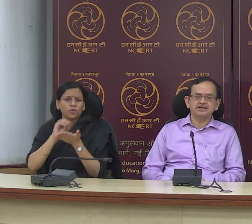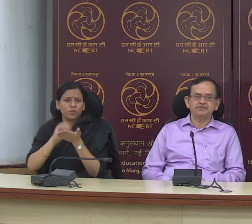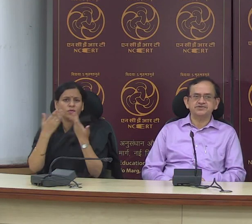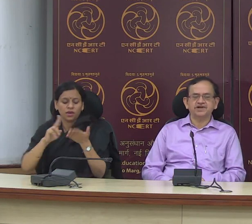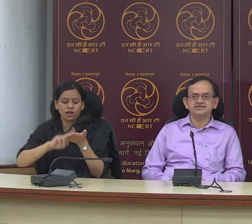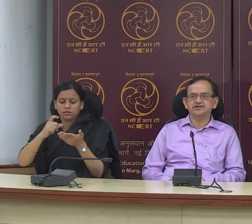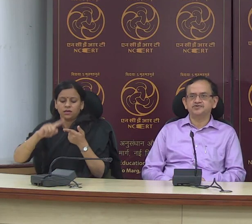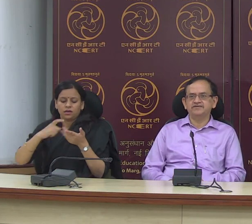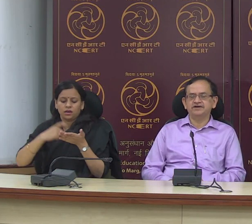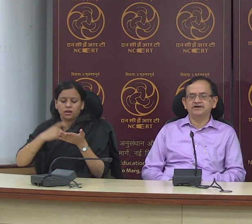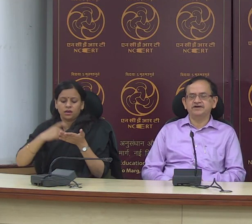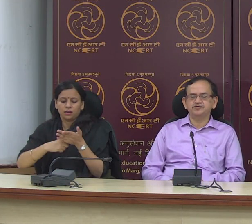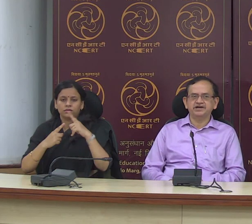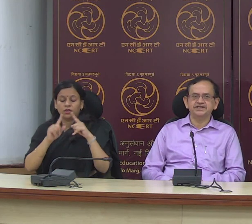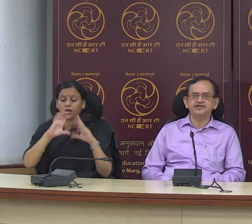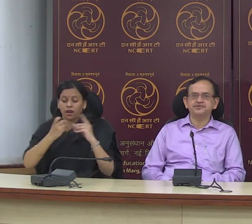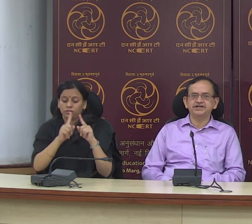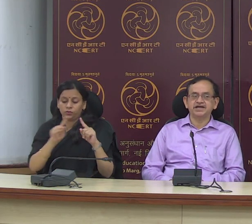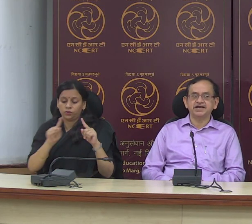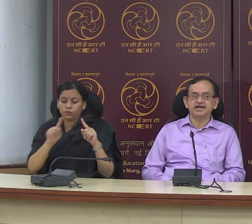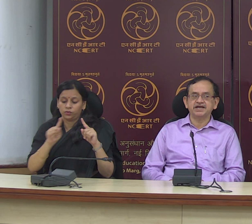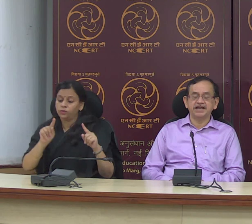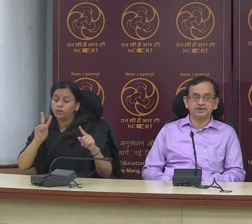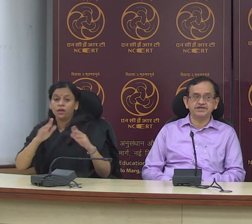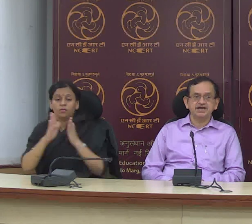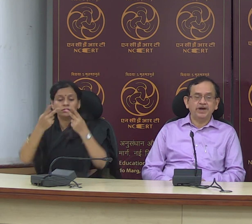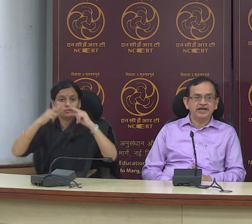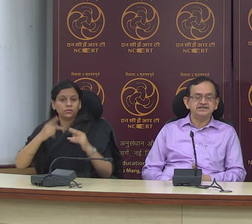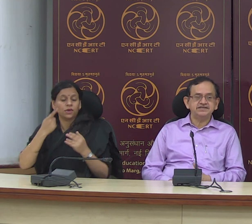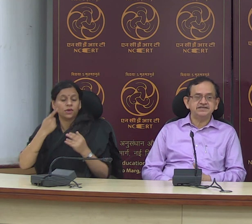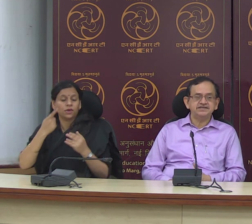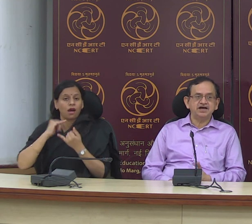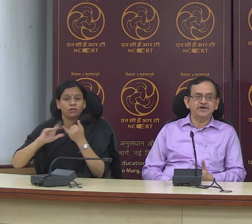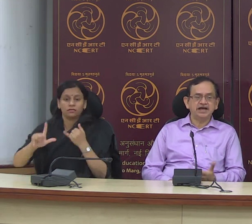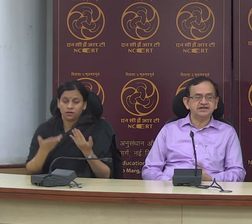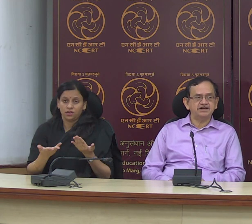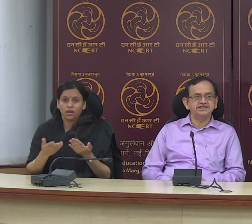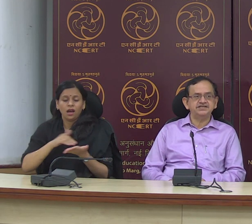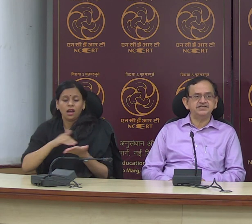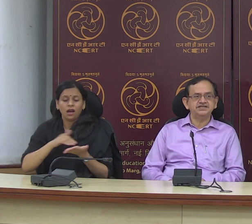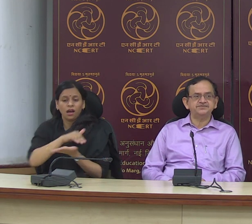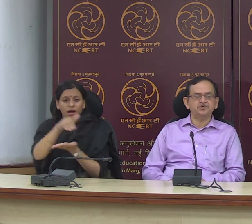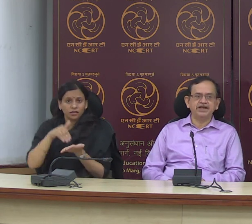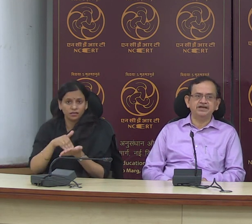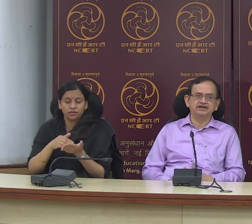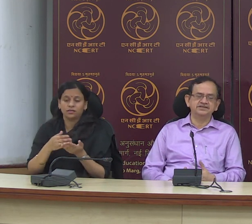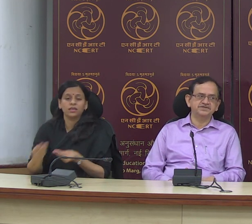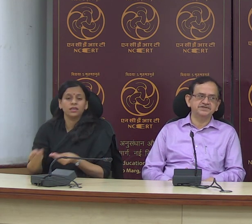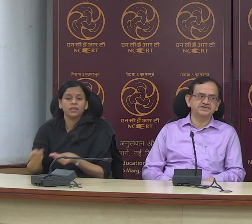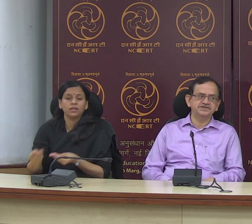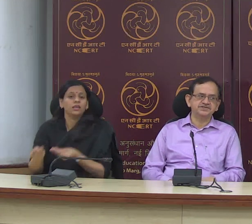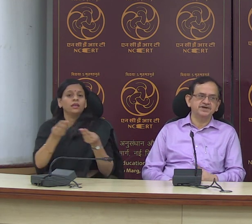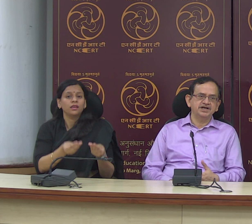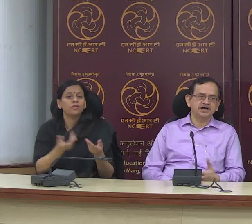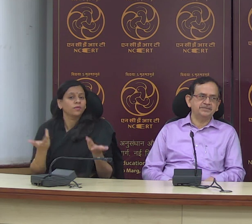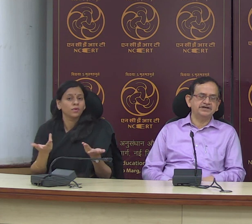NCERT books of classes 1 to 12 have to be converted into Indian Sign Language. While ISLRTC is providing the